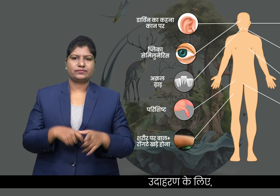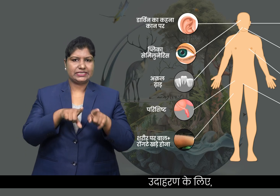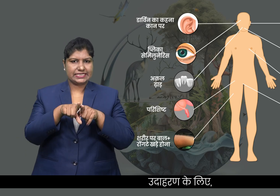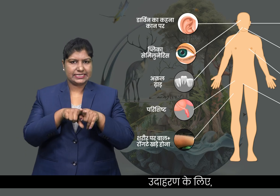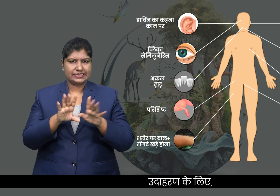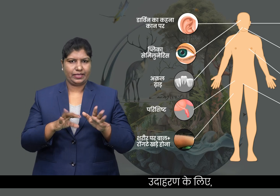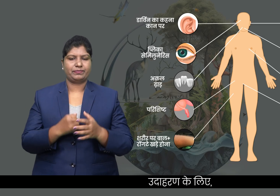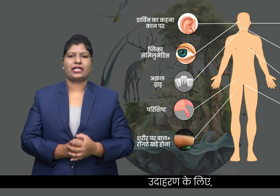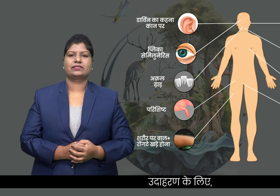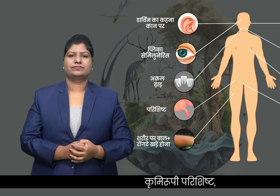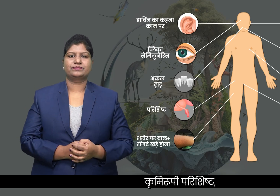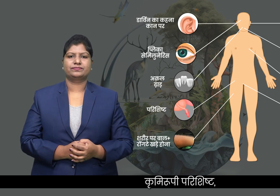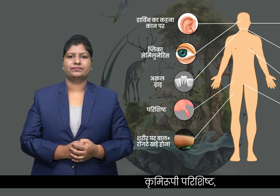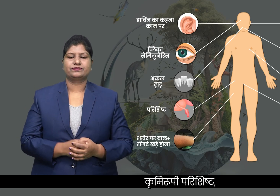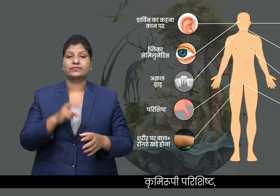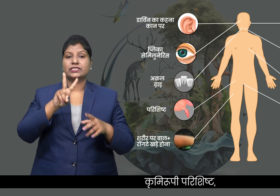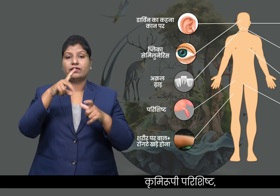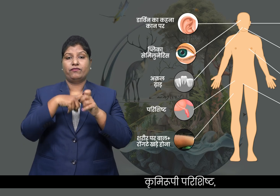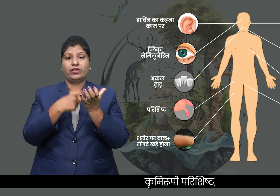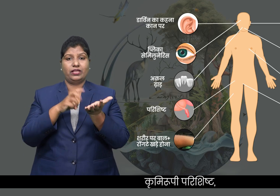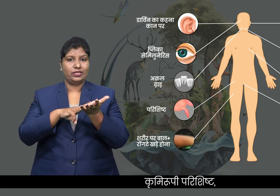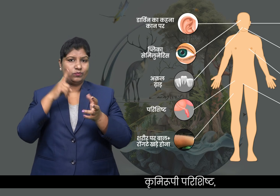उदाहरण के लिए कृमिरूपी परिशिष्ट,